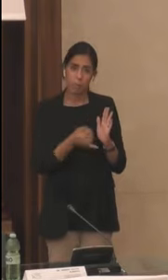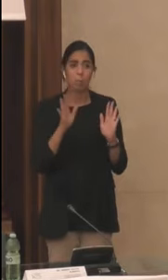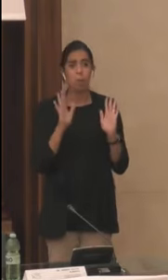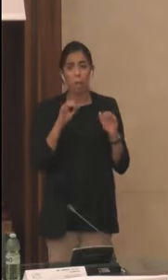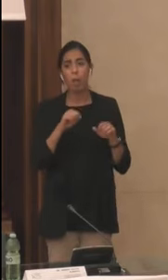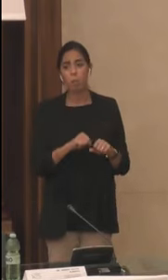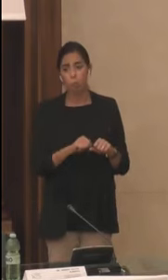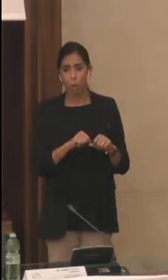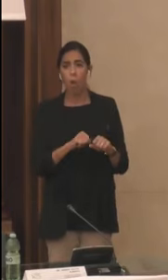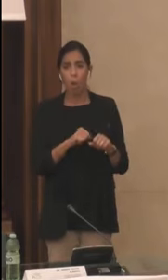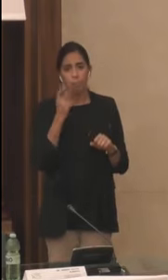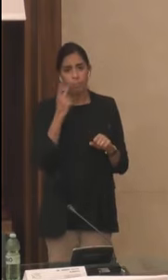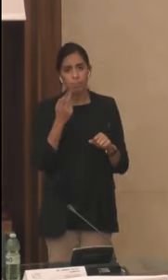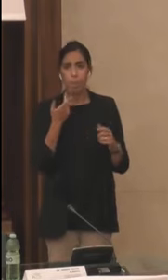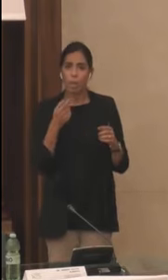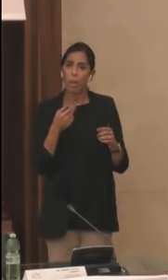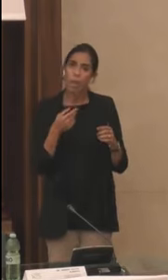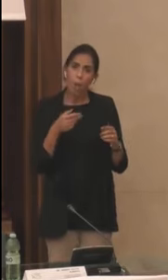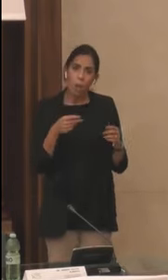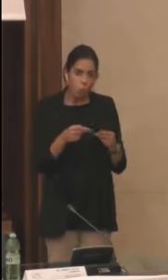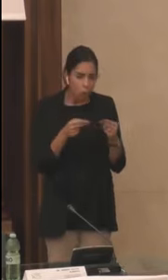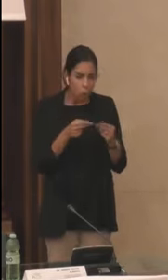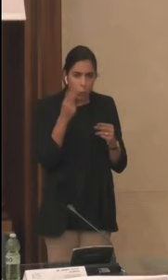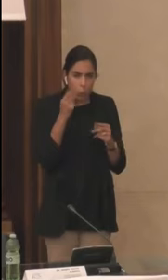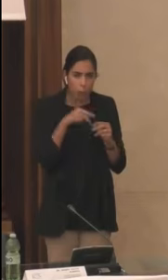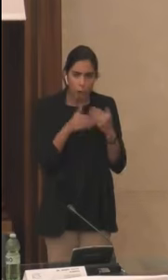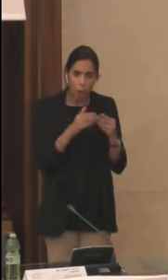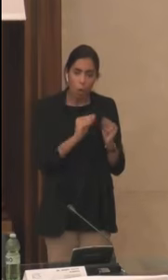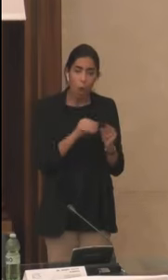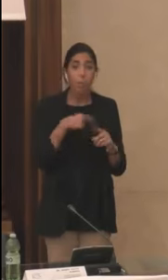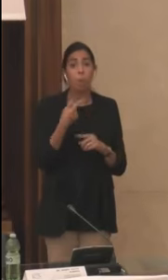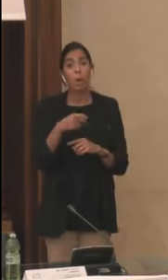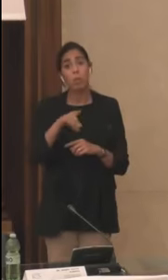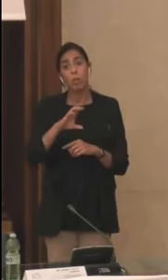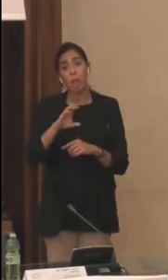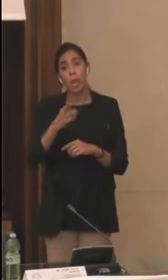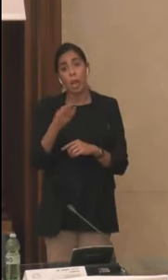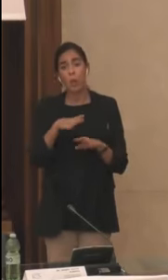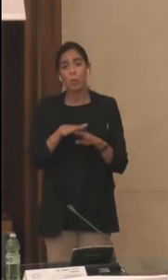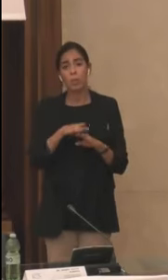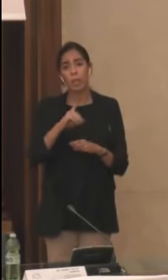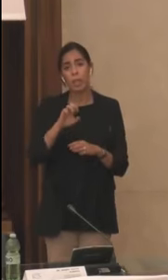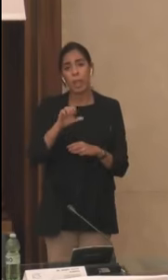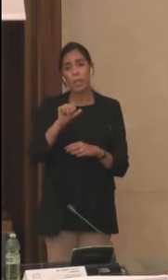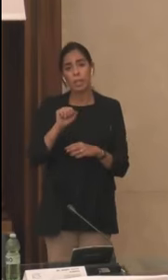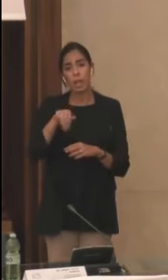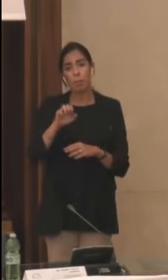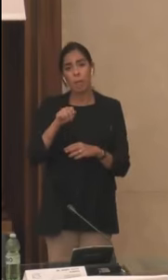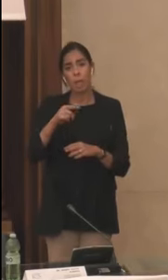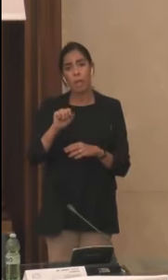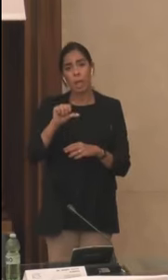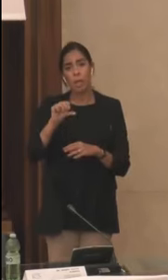la dexametasona, ¿verdad? Que Pierre Corey, en el Senado de los Estados Unidos, habló que ellos descubrieron